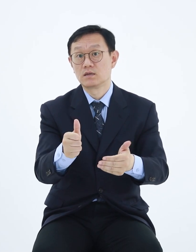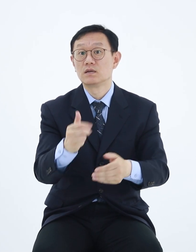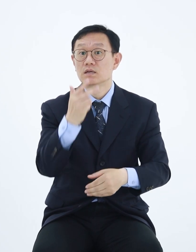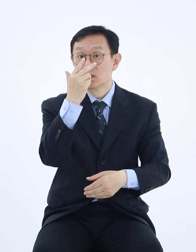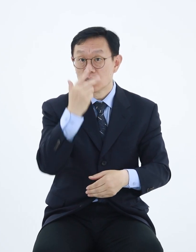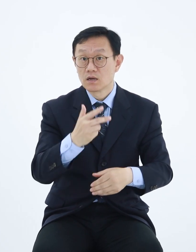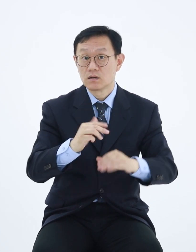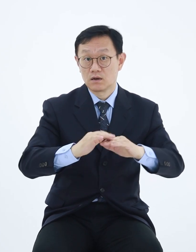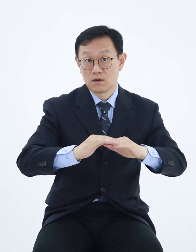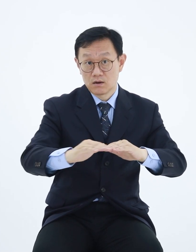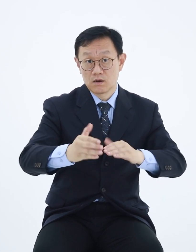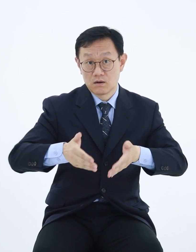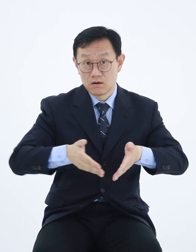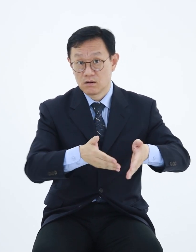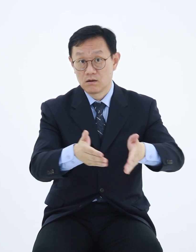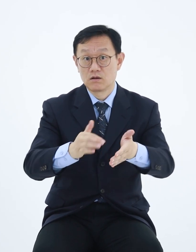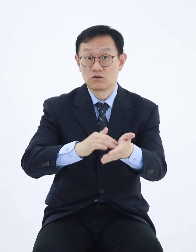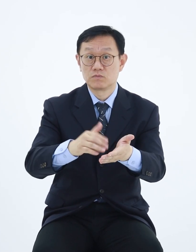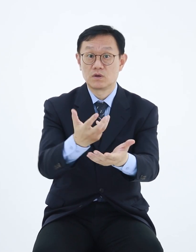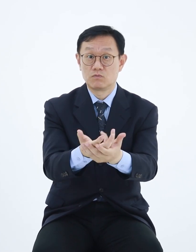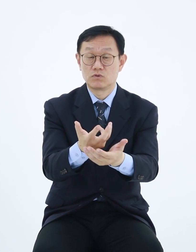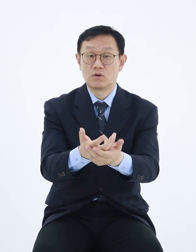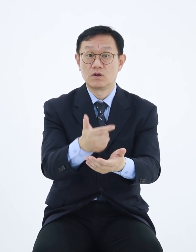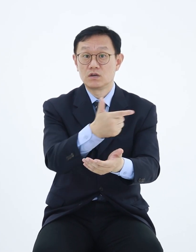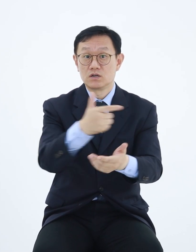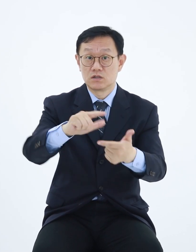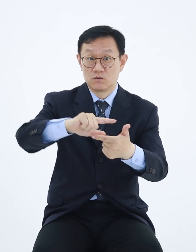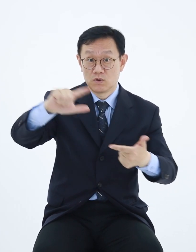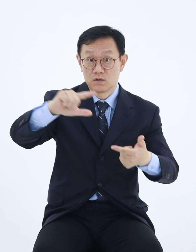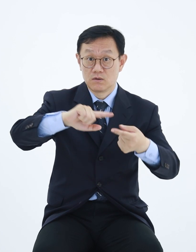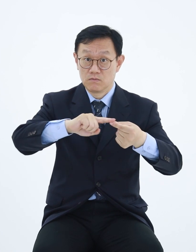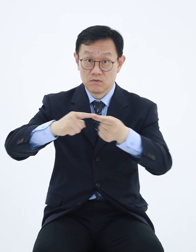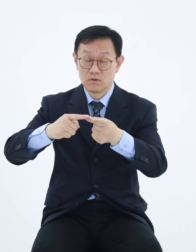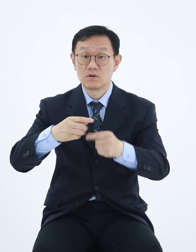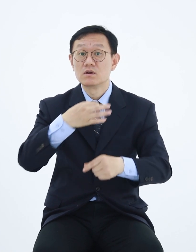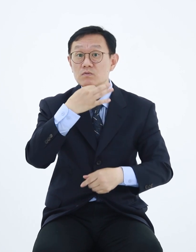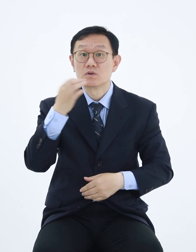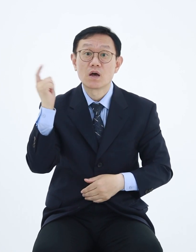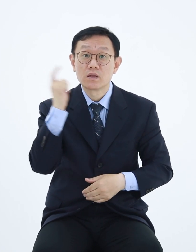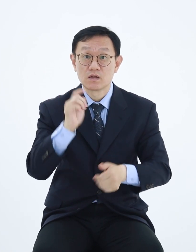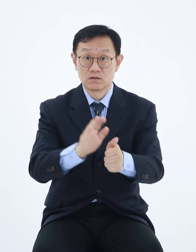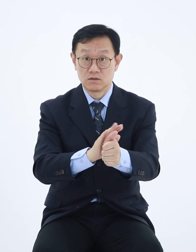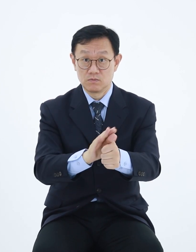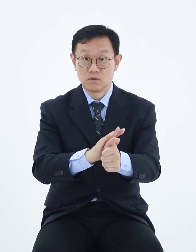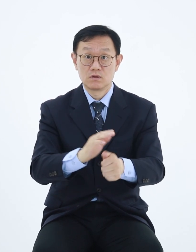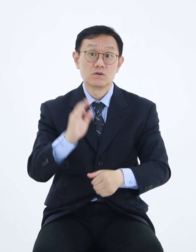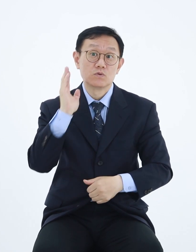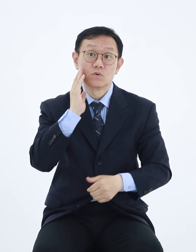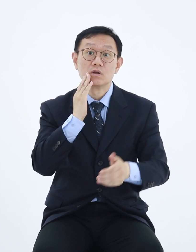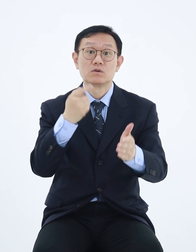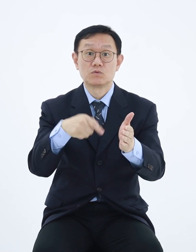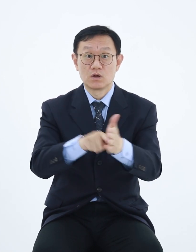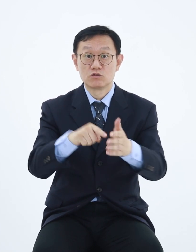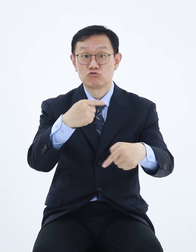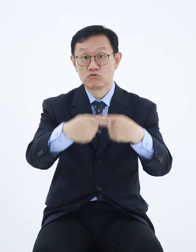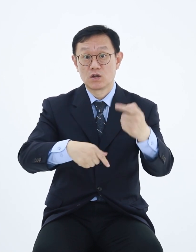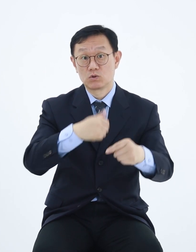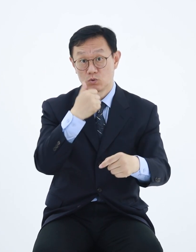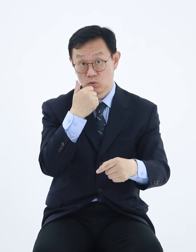보도블록, 점자 문서, 큰 활자체, 음성 안내 서비스와 청각장애인을 위한 수어 통역사 등을 들 수